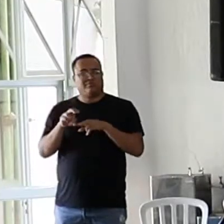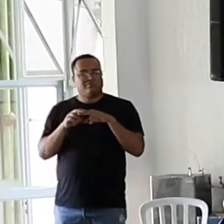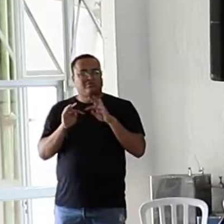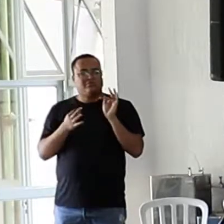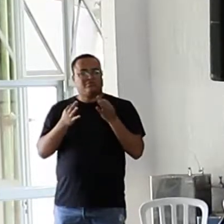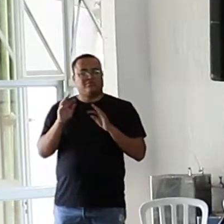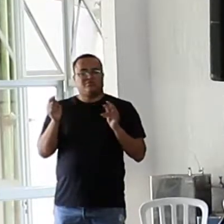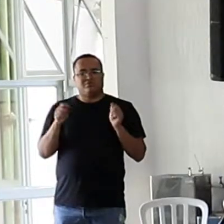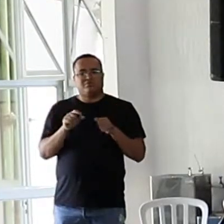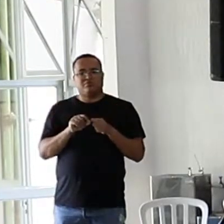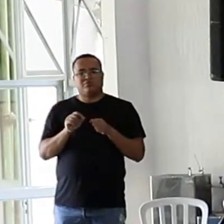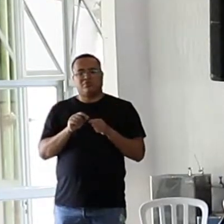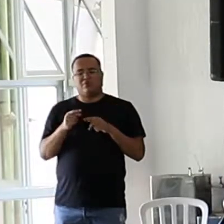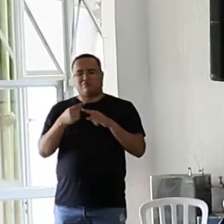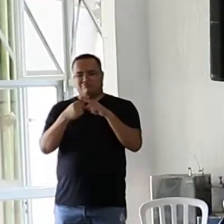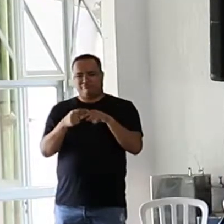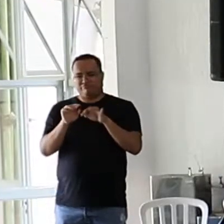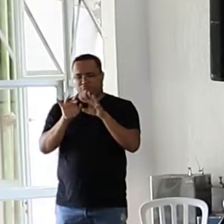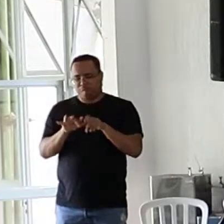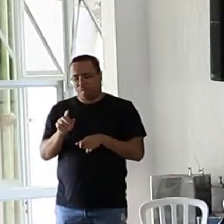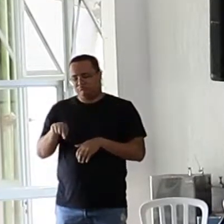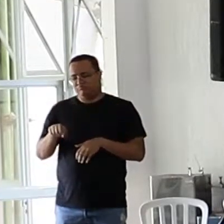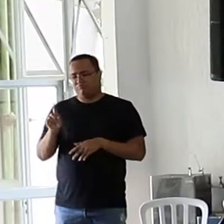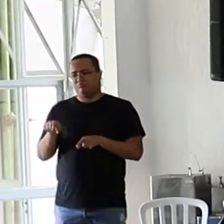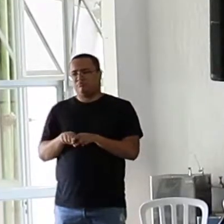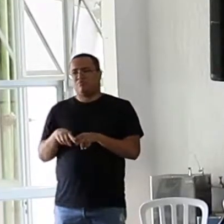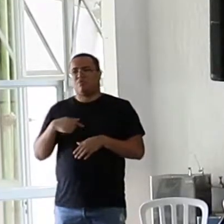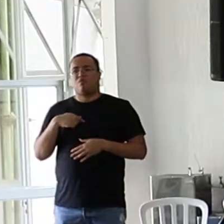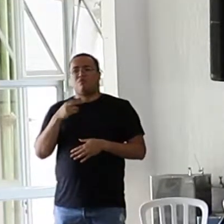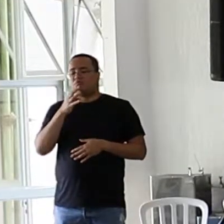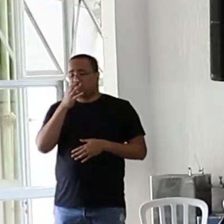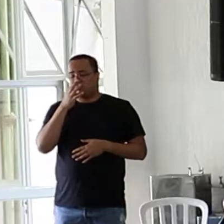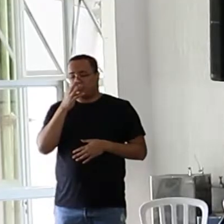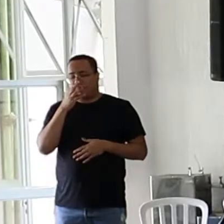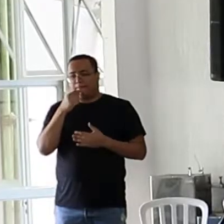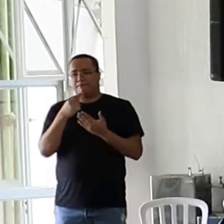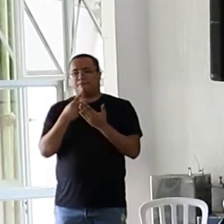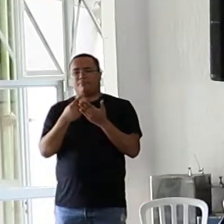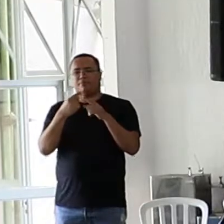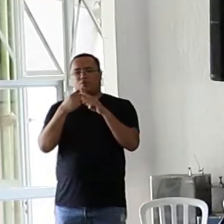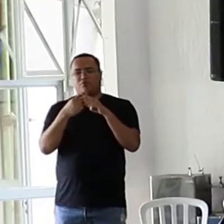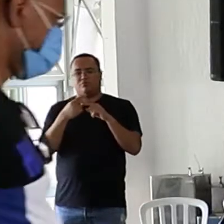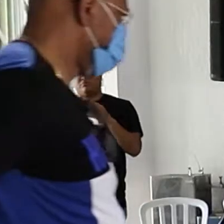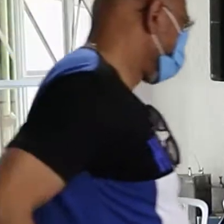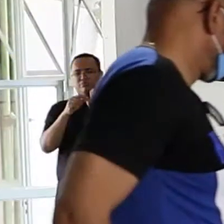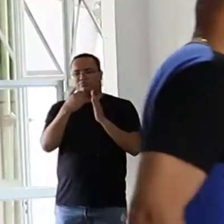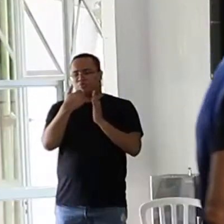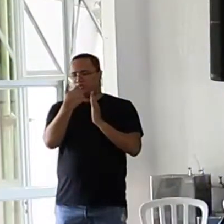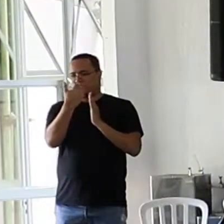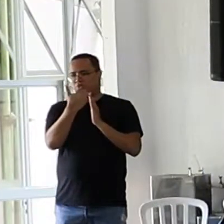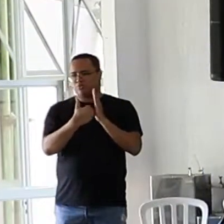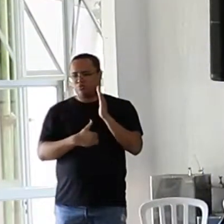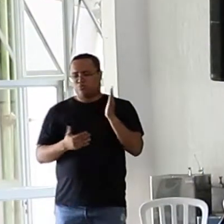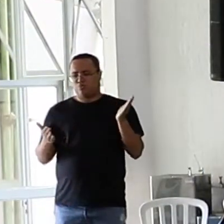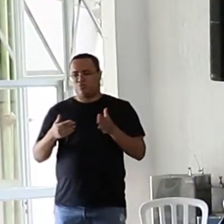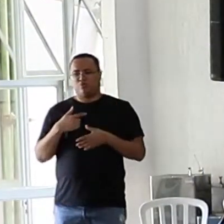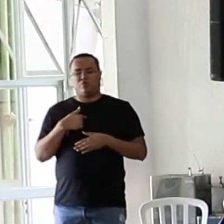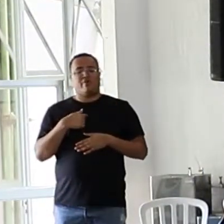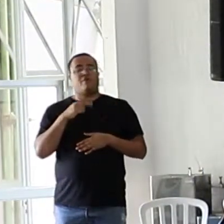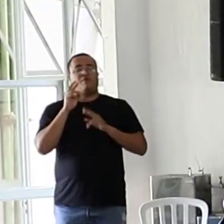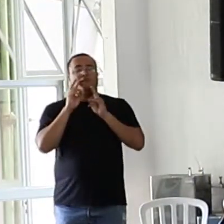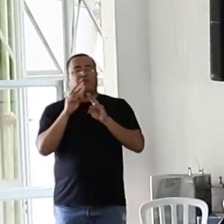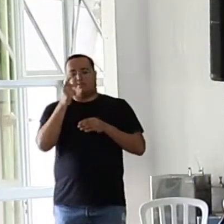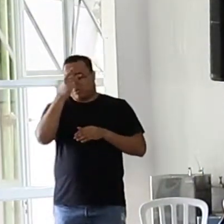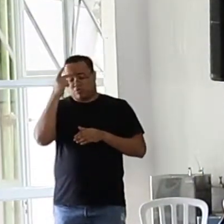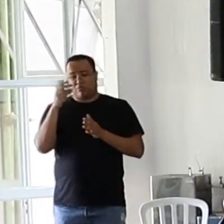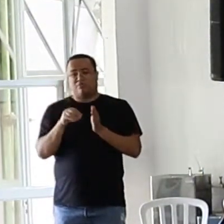Caetana franarin da do sistema Fecomércio somos parceiros na câmera de Economia criativa Aliás o título cidade criativa